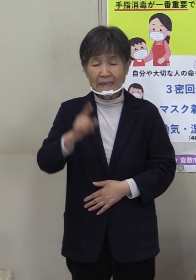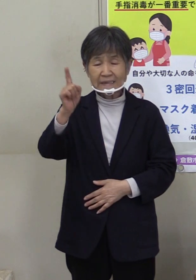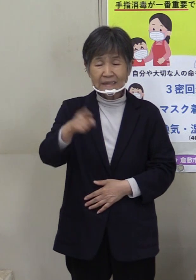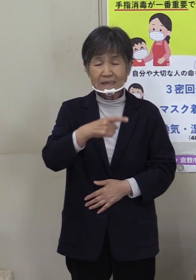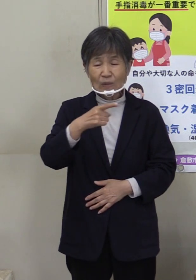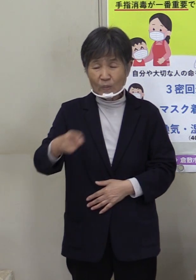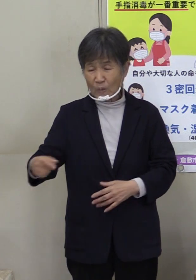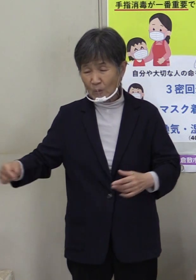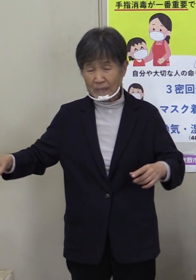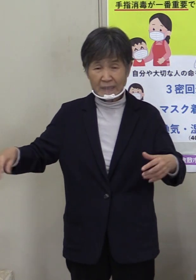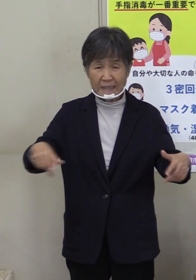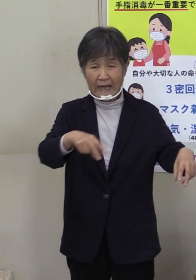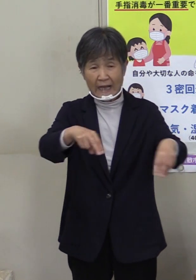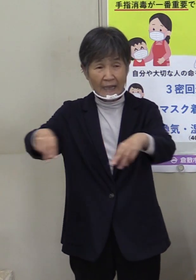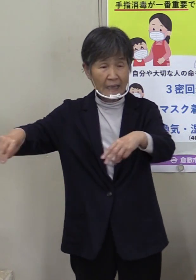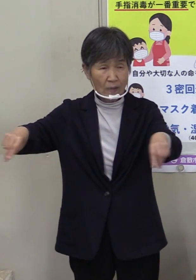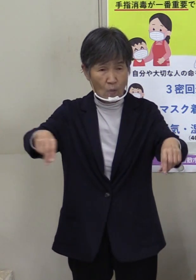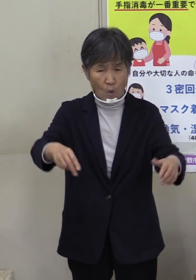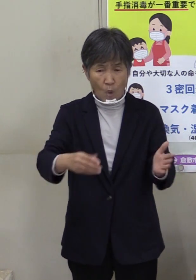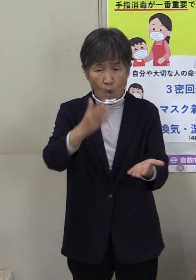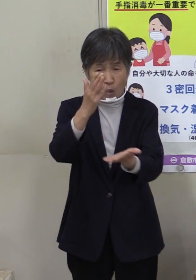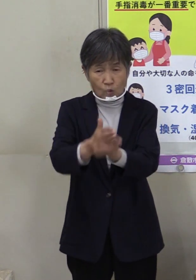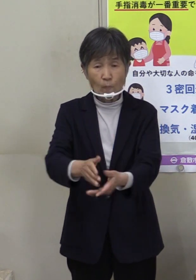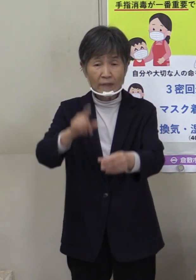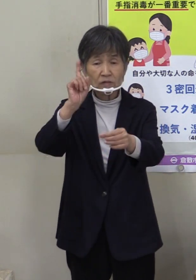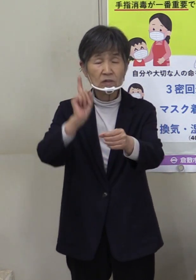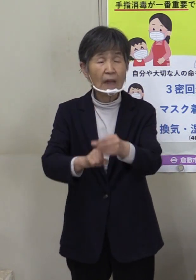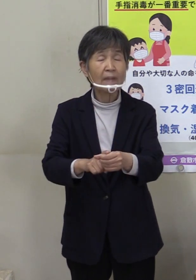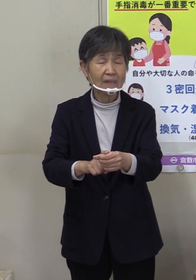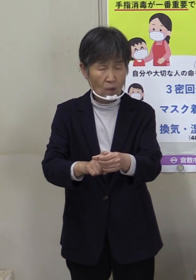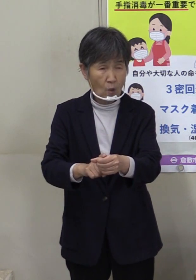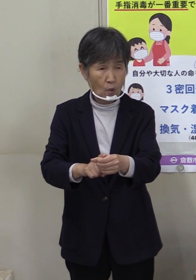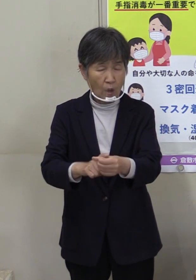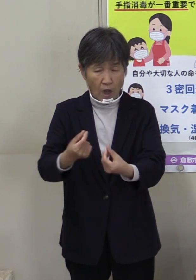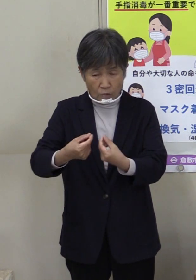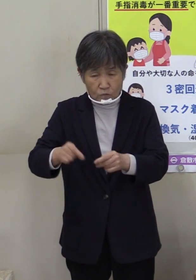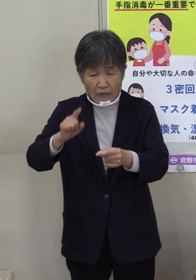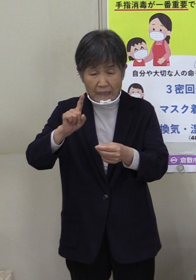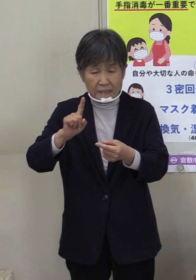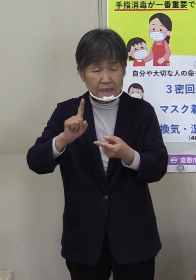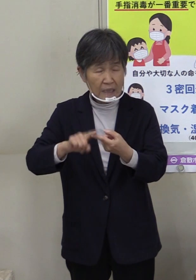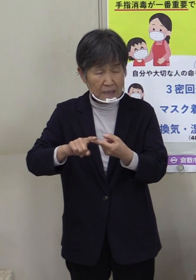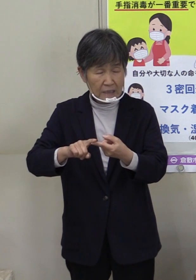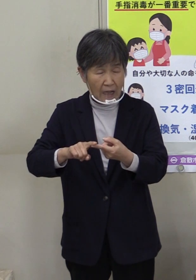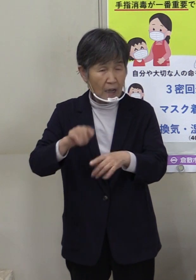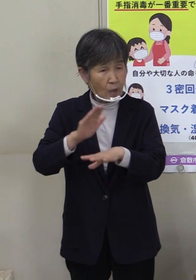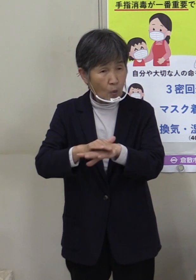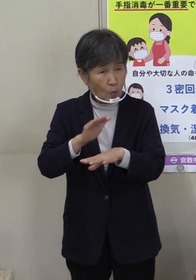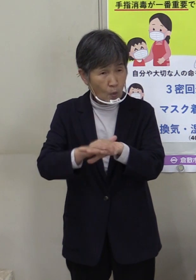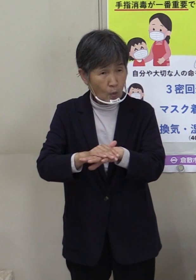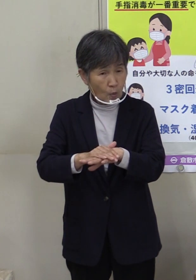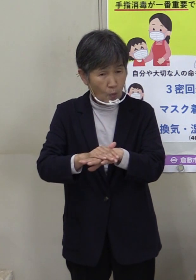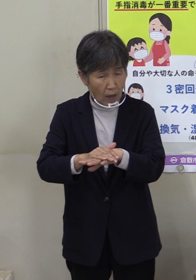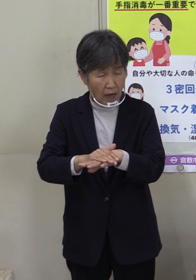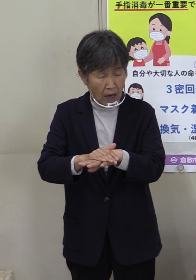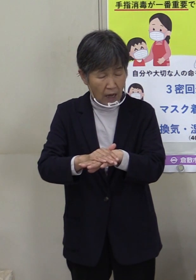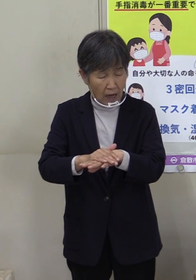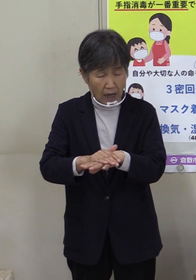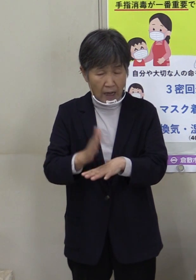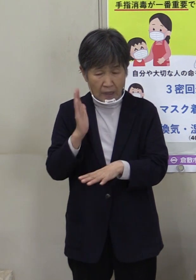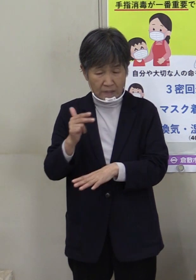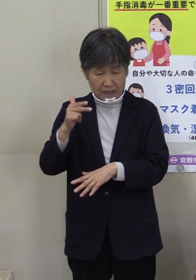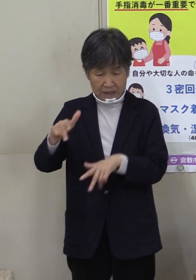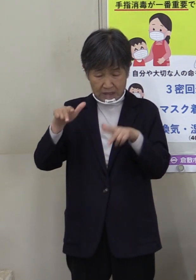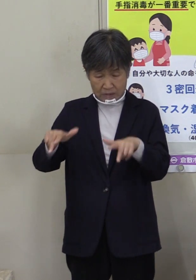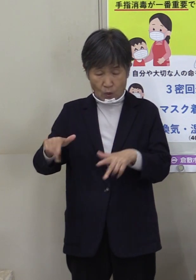ですか、を押しとどめるための具体的な方策を、まあ、執行部並びに